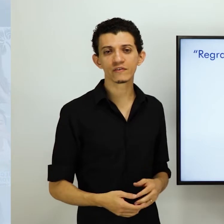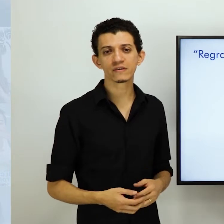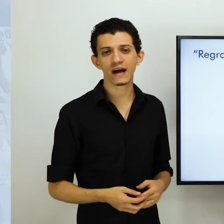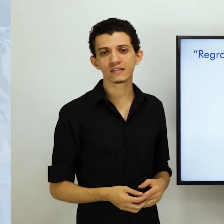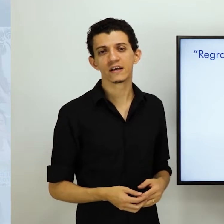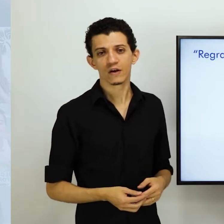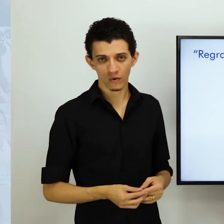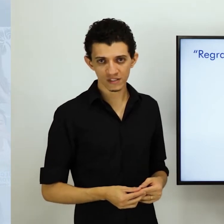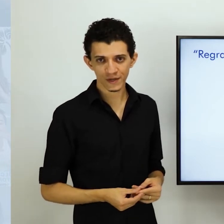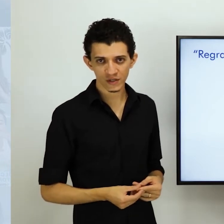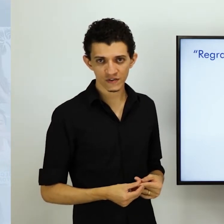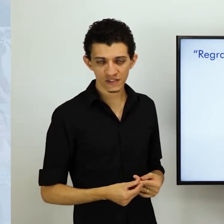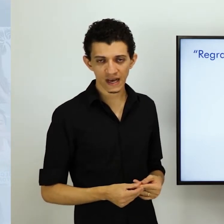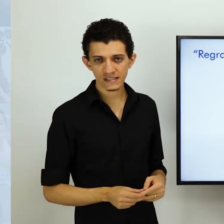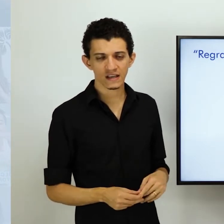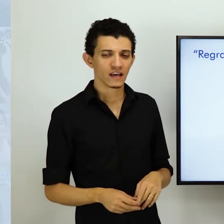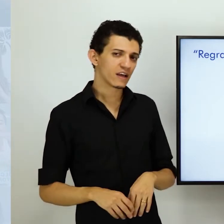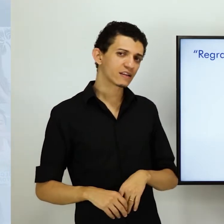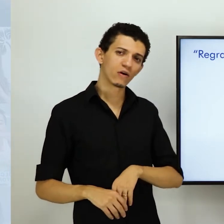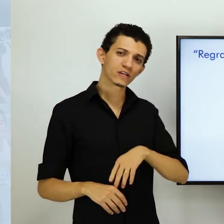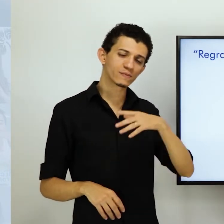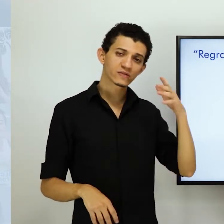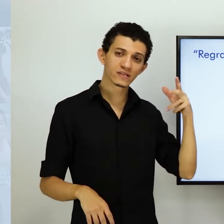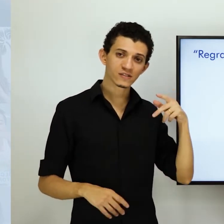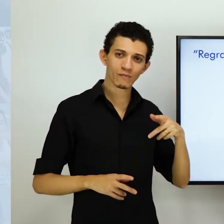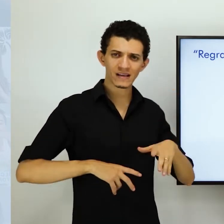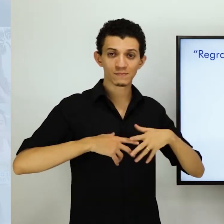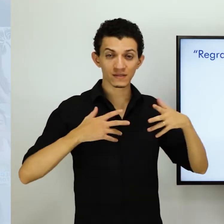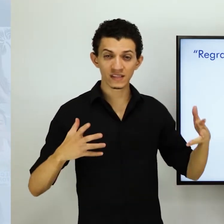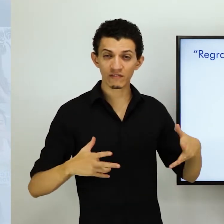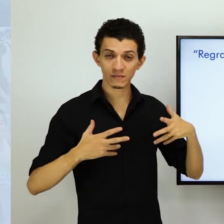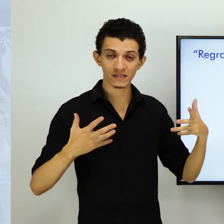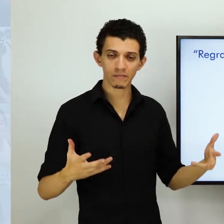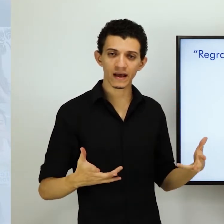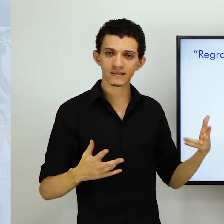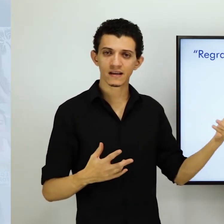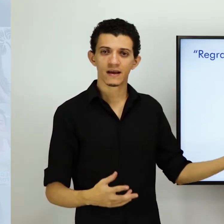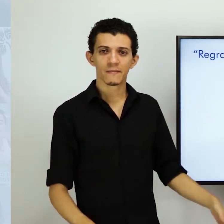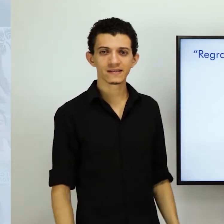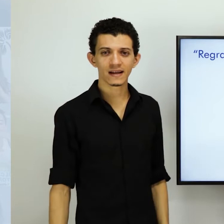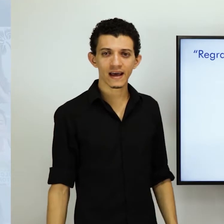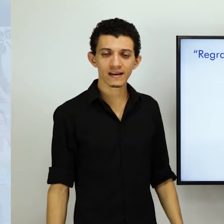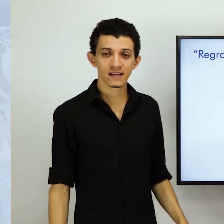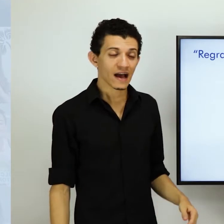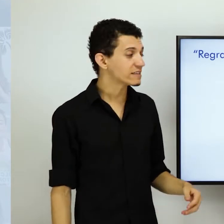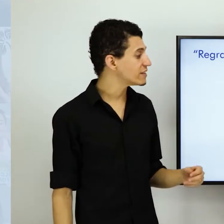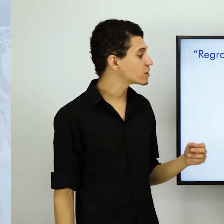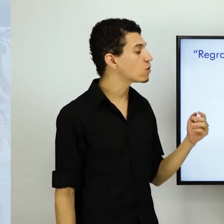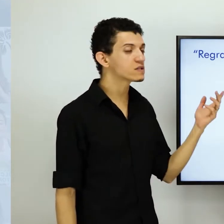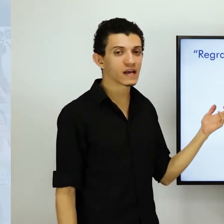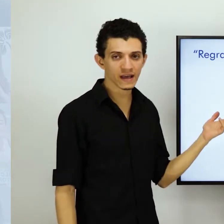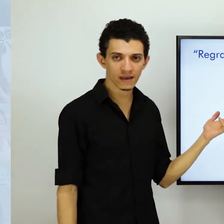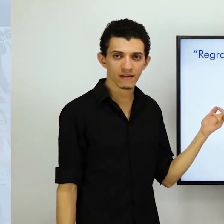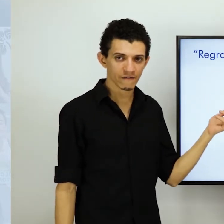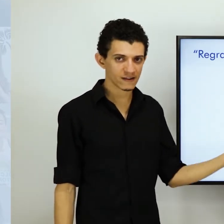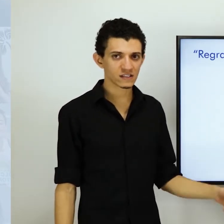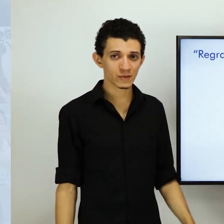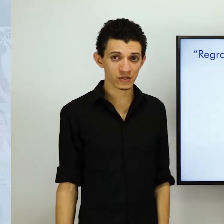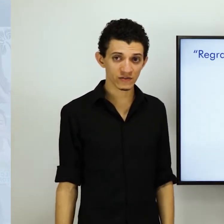dificuldade com as expressões faciais e outras pessoas já são mais expansivas, mais abertas, mais alegres. Às vezes, conseguem fazer expressões